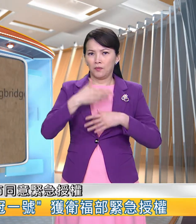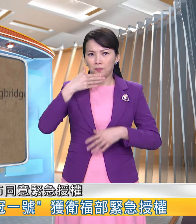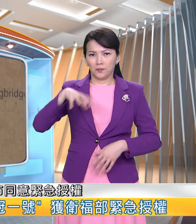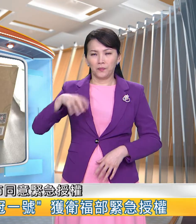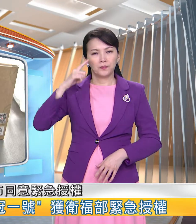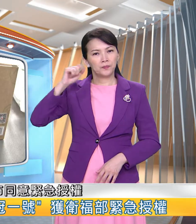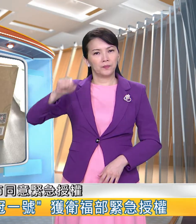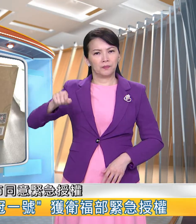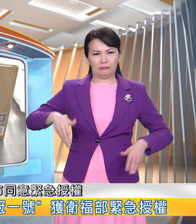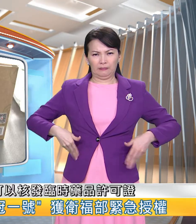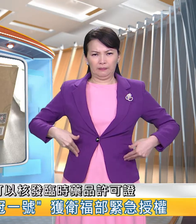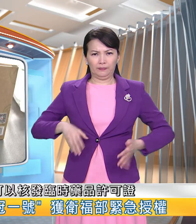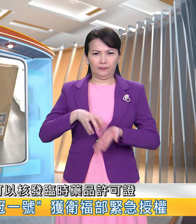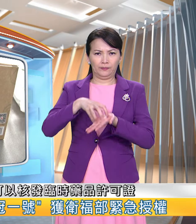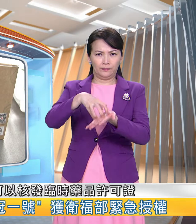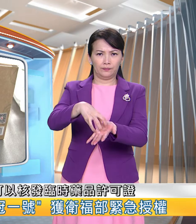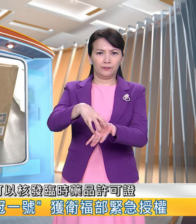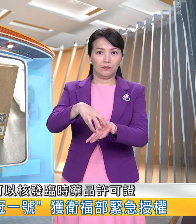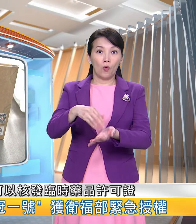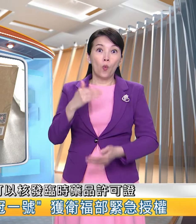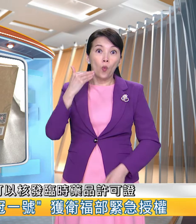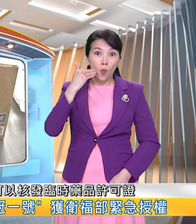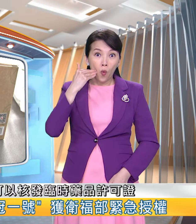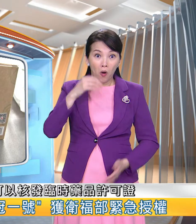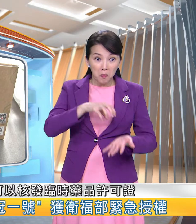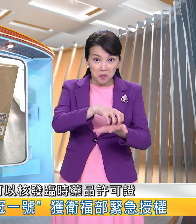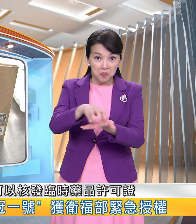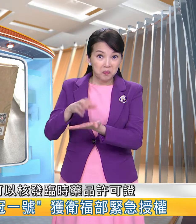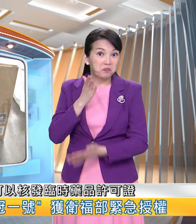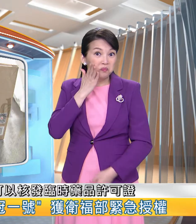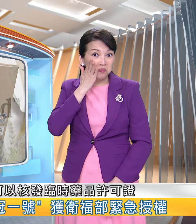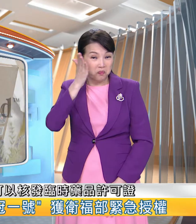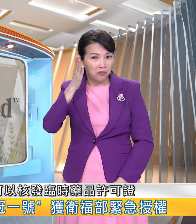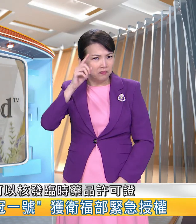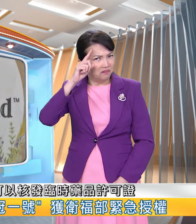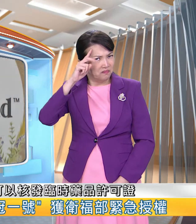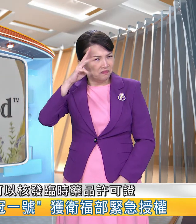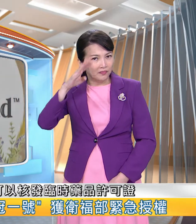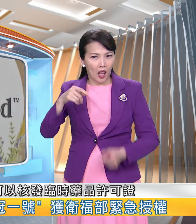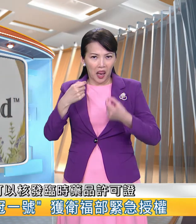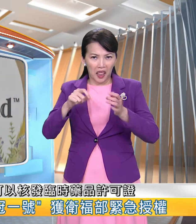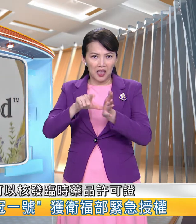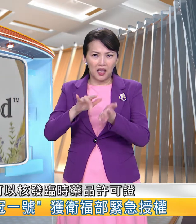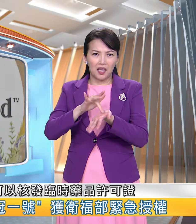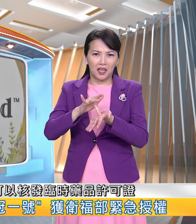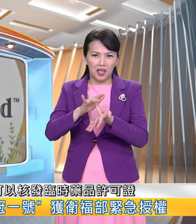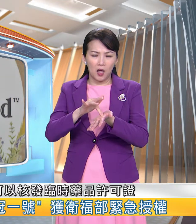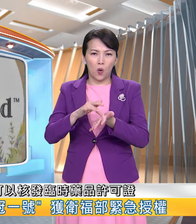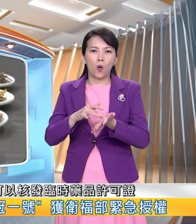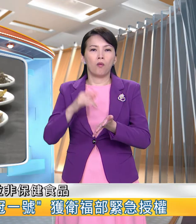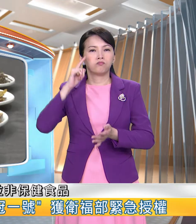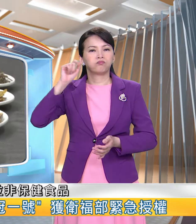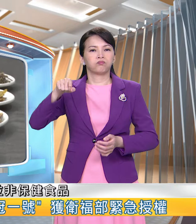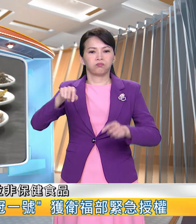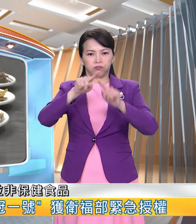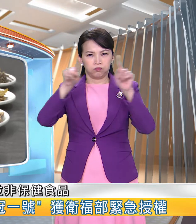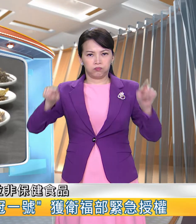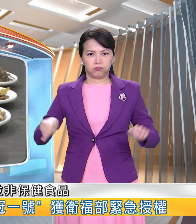授权，最快这个星期可以核发临时药品许可证。但